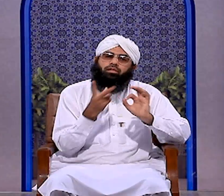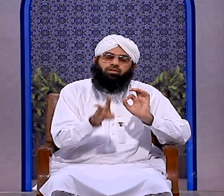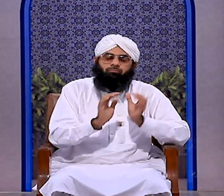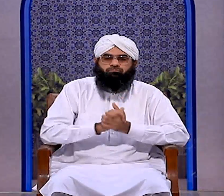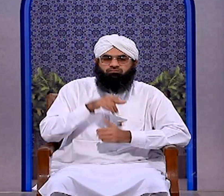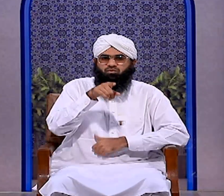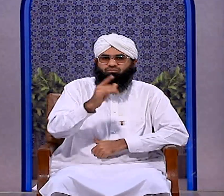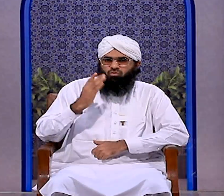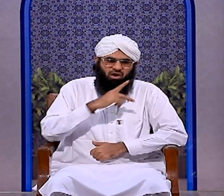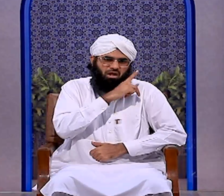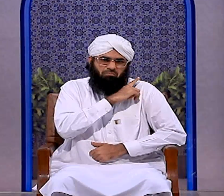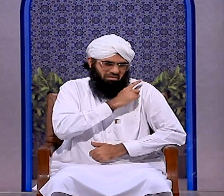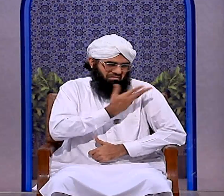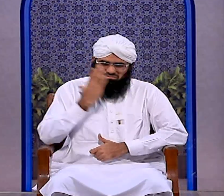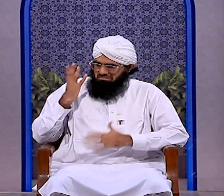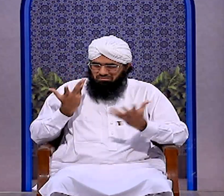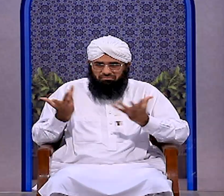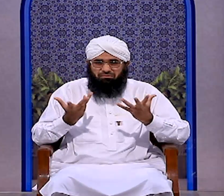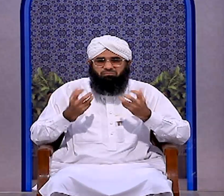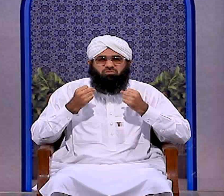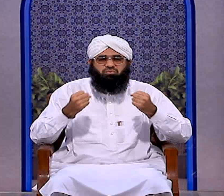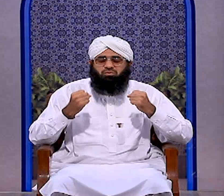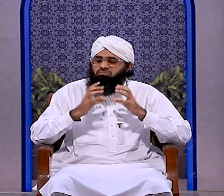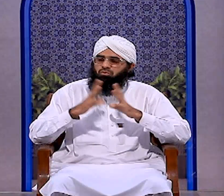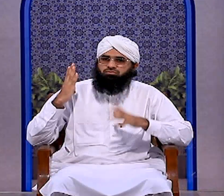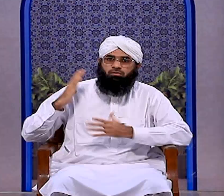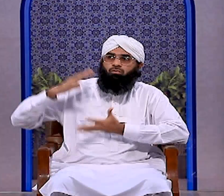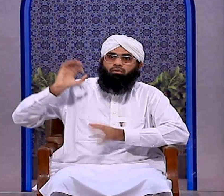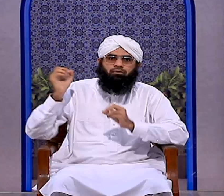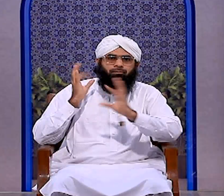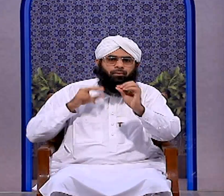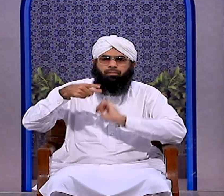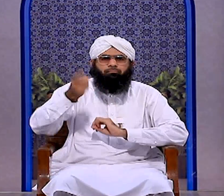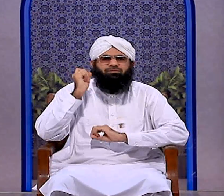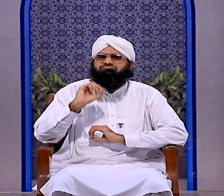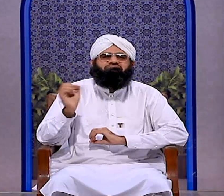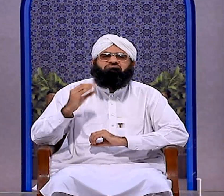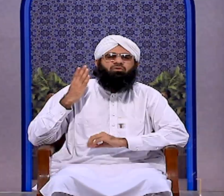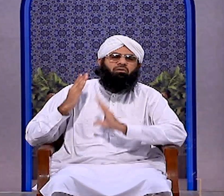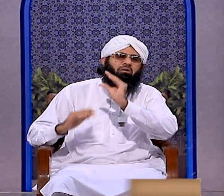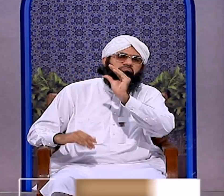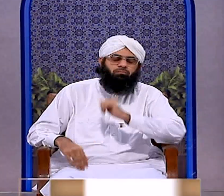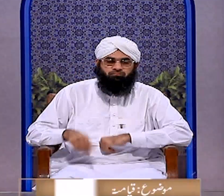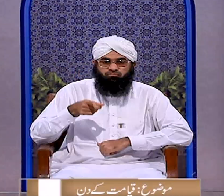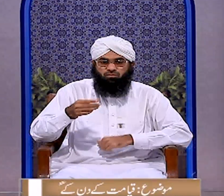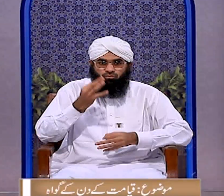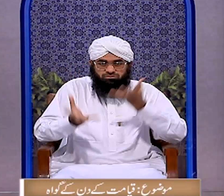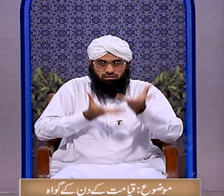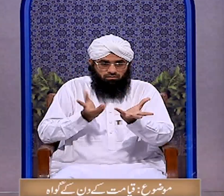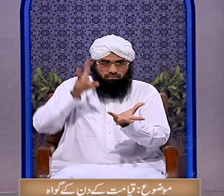اس شخص کی بھی ایسی ہی حالت ہوگی۔ اس کے اعمال اس لائق نہ ہوں گے کہ وہ اسے پل صراط پار کروا دیں۔ وہ